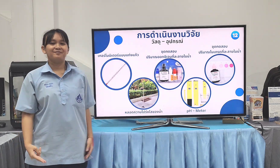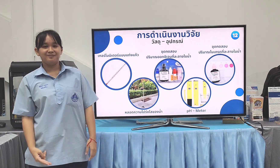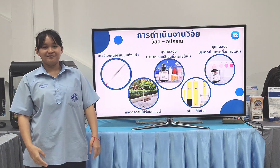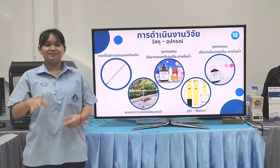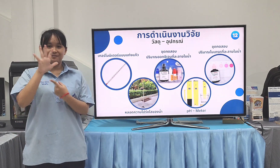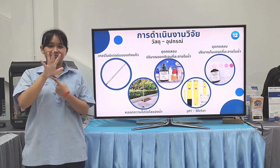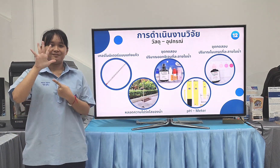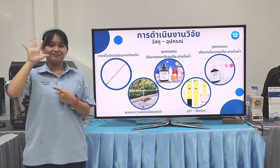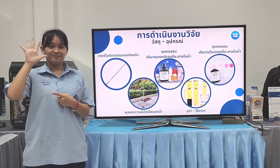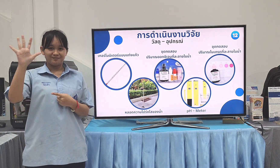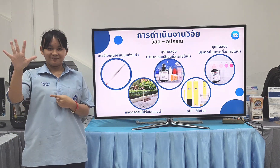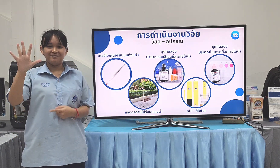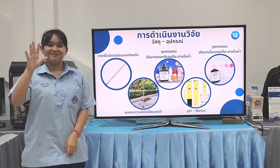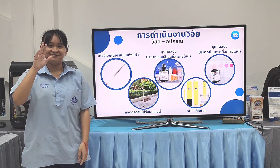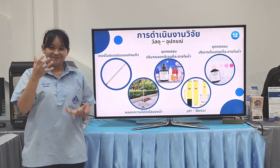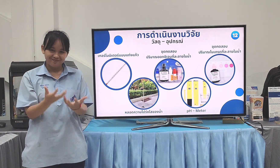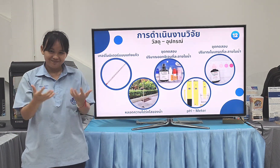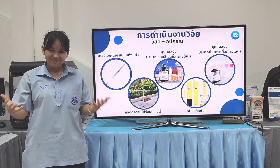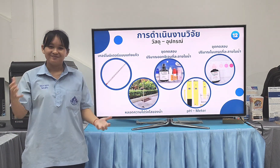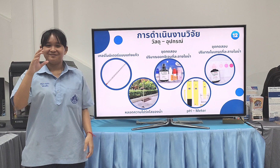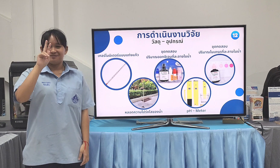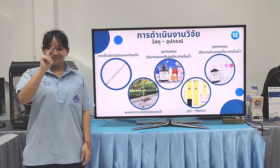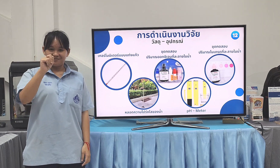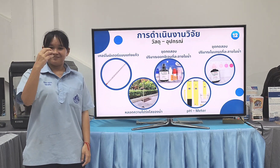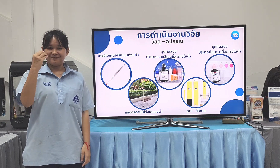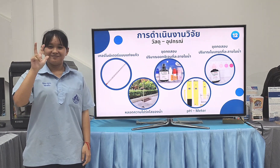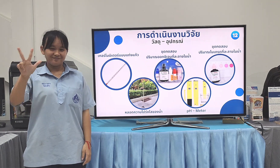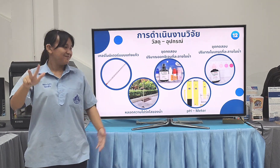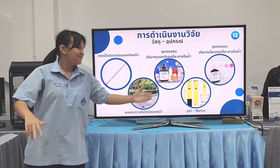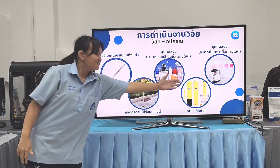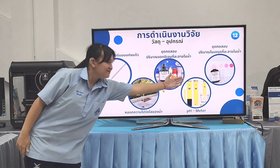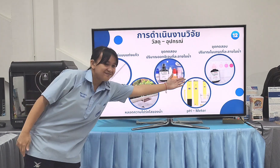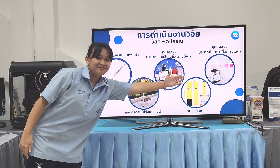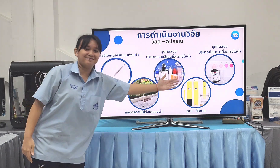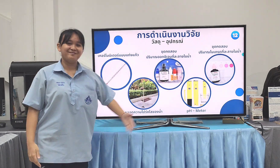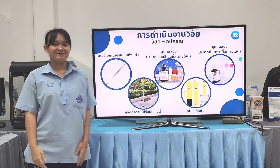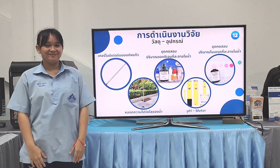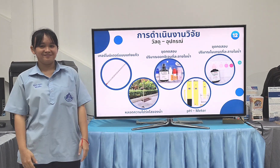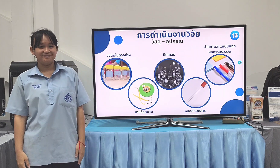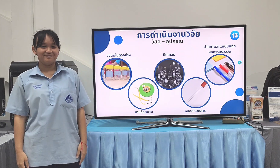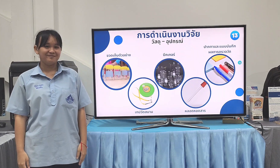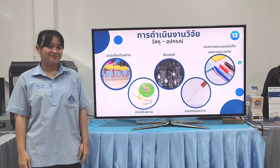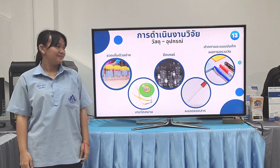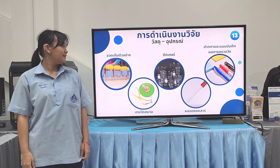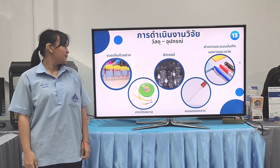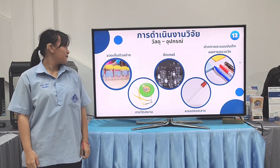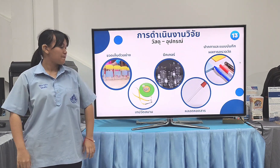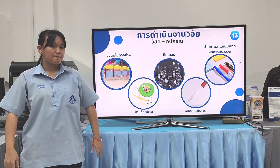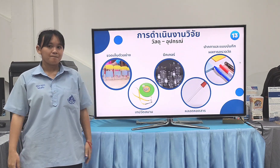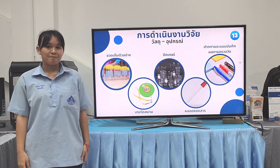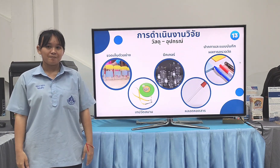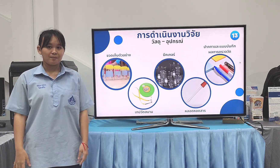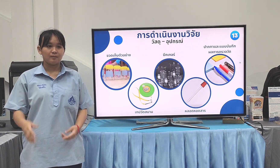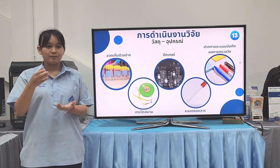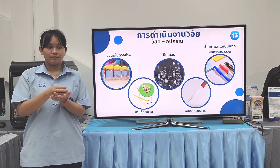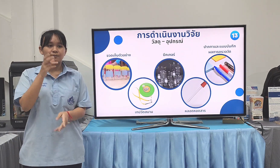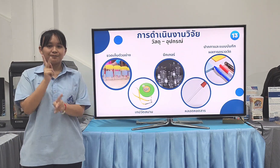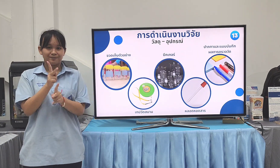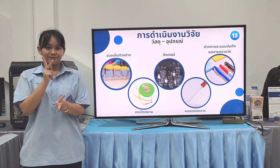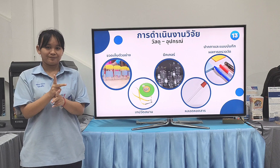มิตร์ 5ชุดทดสอบปริมาณไนเตรตที่ละลายในน้ำขวด